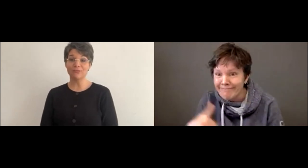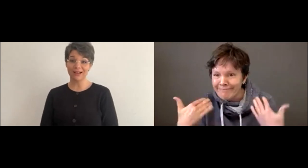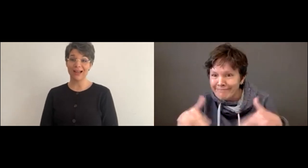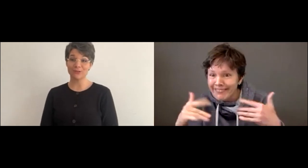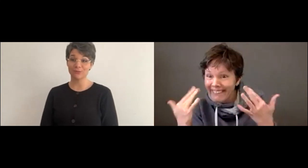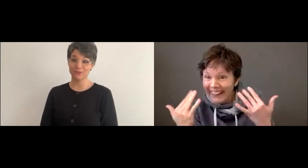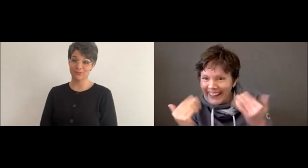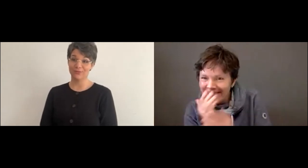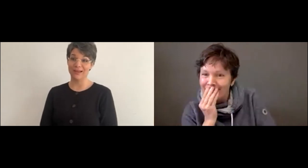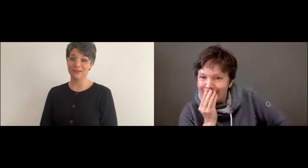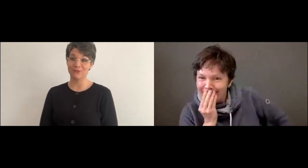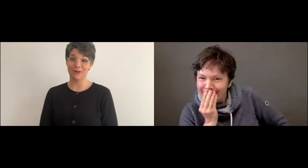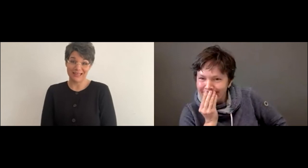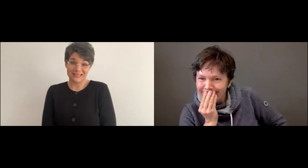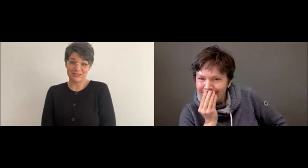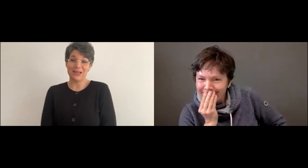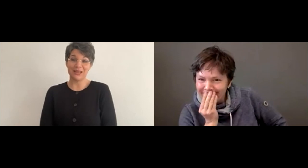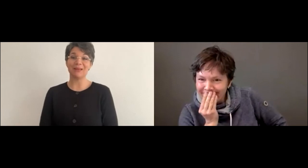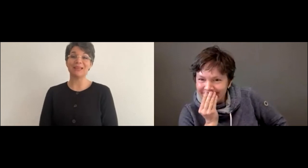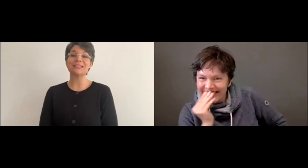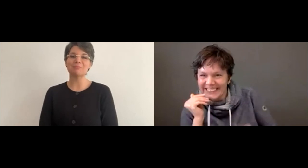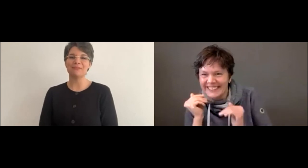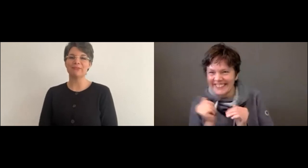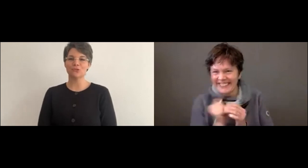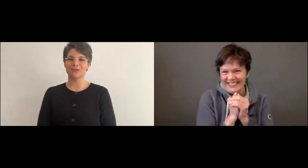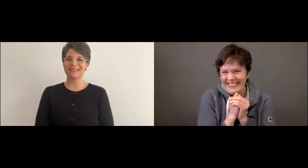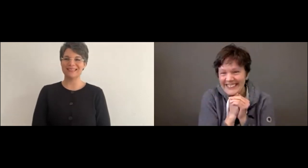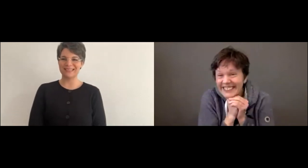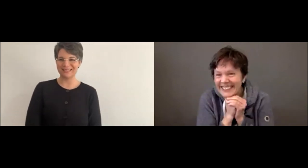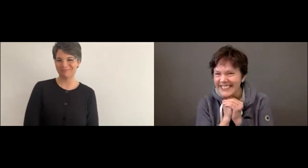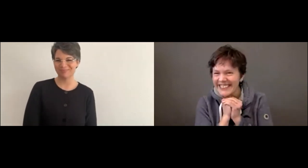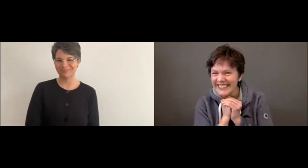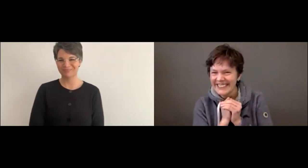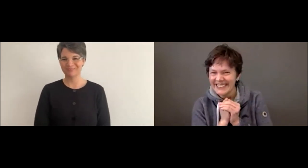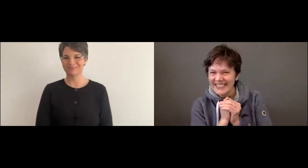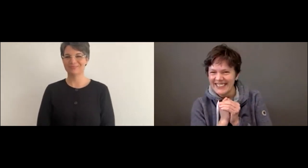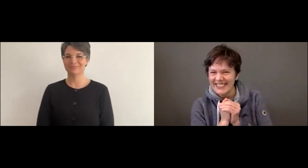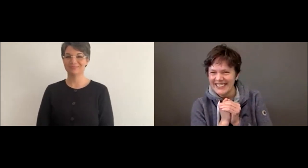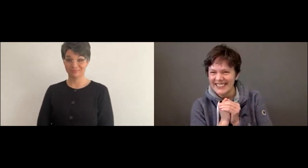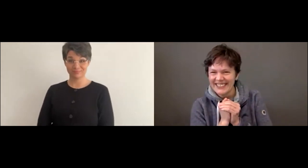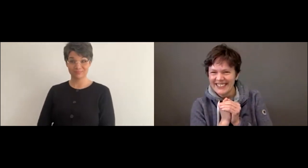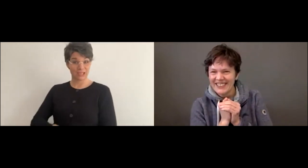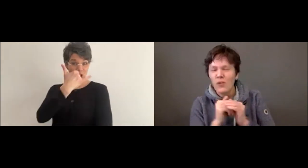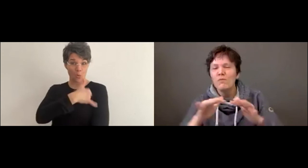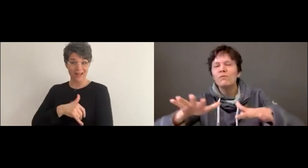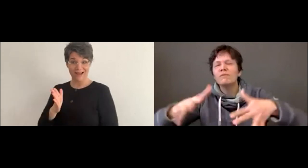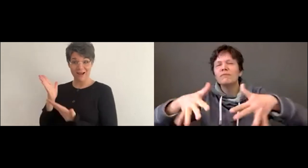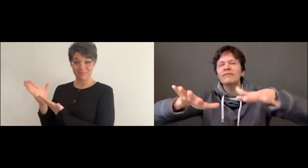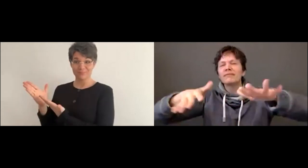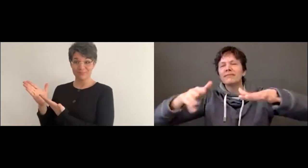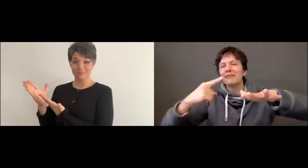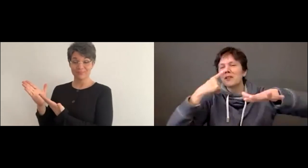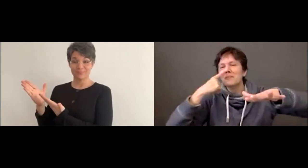sehr umfangreich und so weiter vor. Deswegen berichtet mal, wie viele Stunden sind es? Johanna? Also Stunden sind